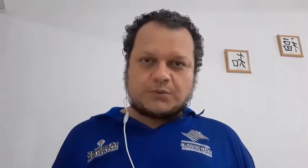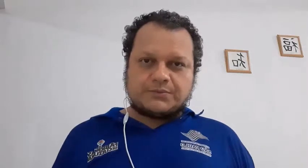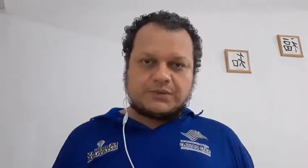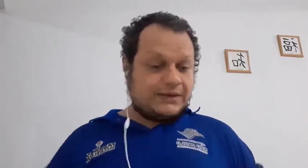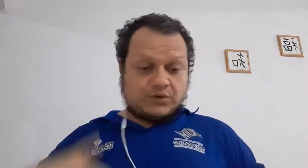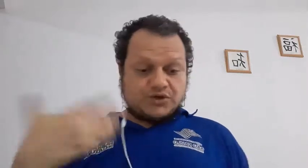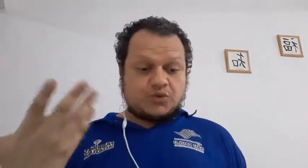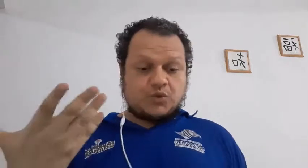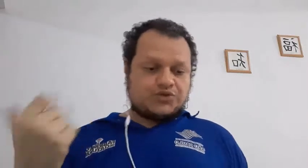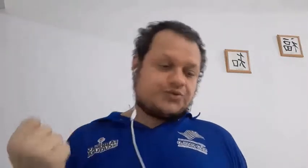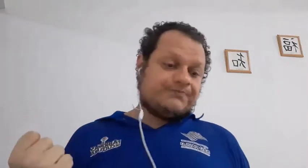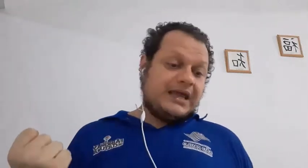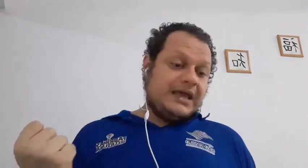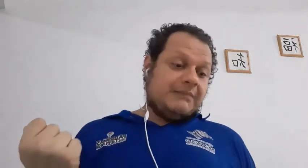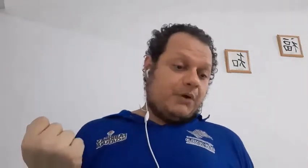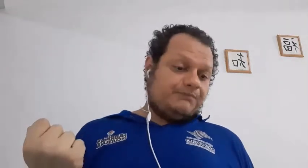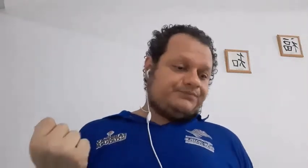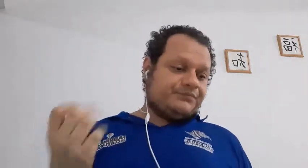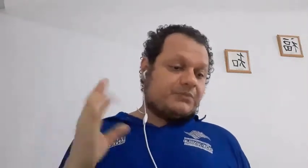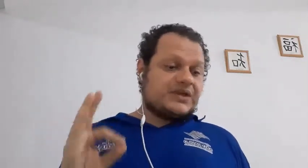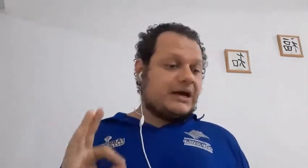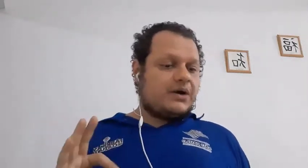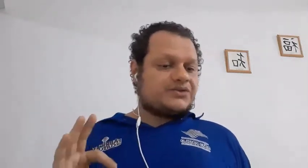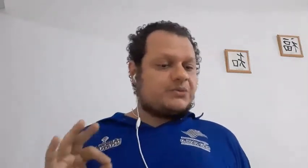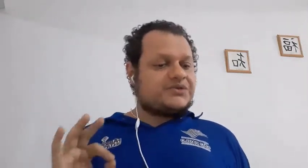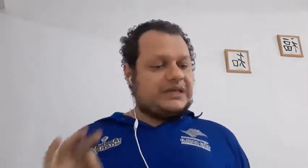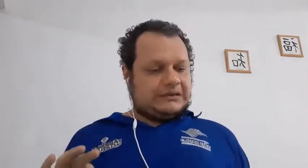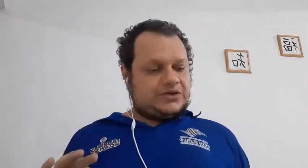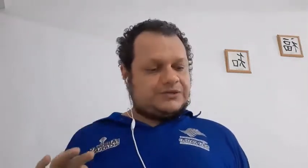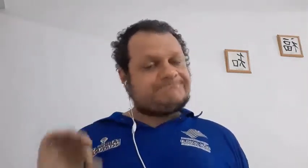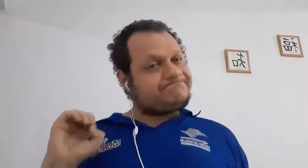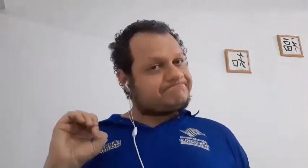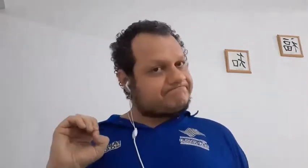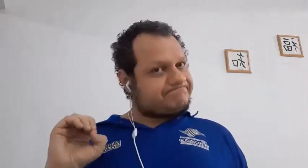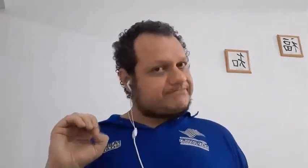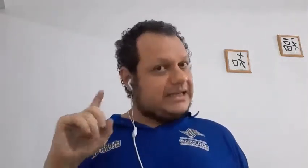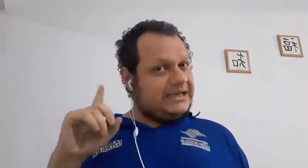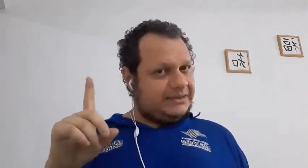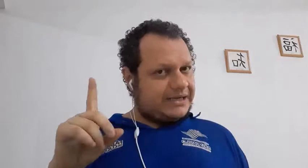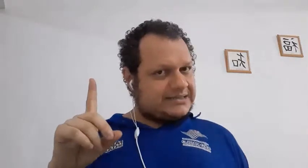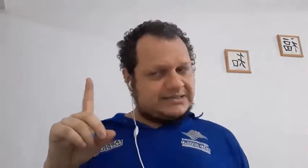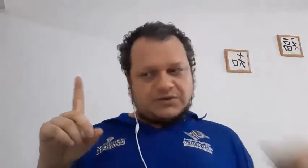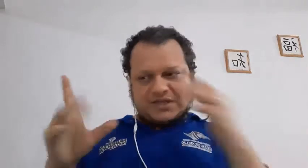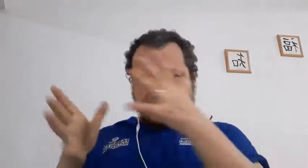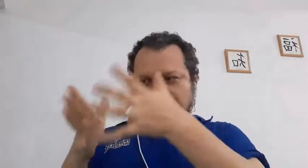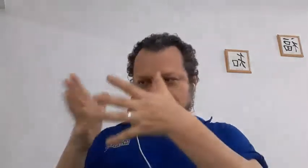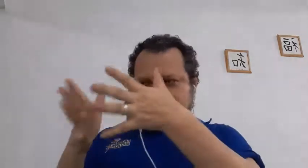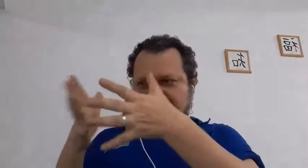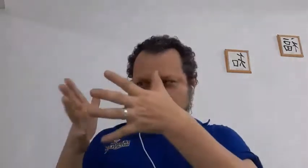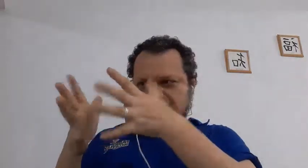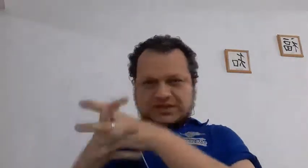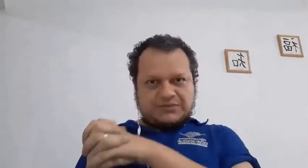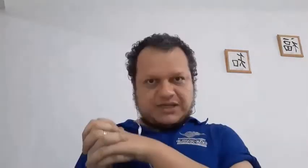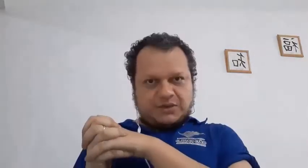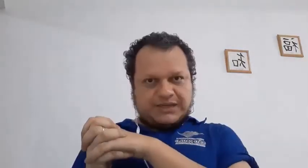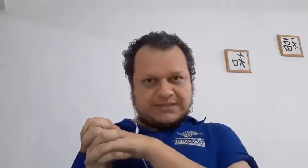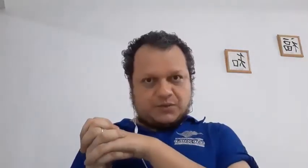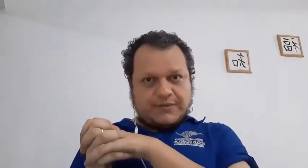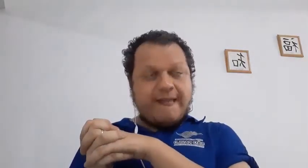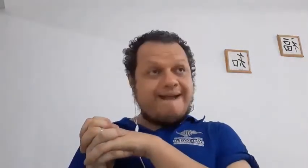né? No nosso curso. Bom, vamos falar agora sobre o seguinte. Libras, ou seja, a língua de sinais que nós usamos aqui no Brasil.